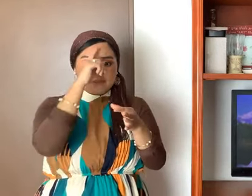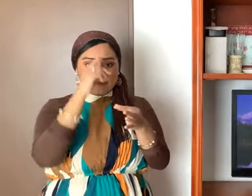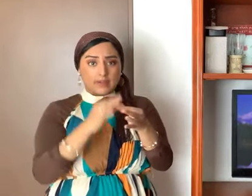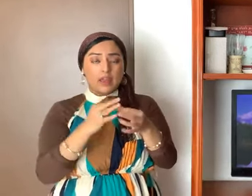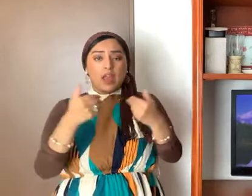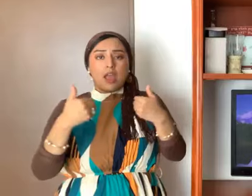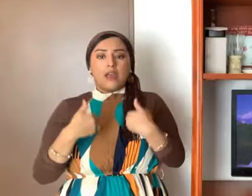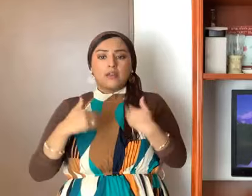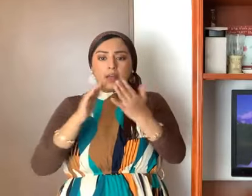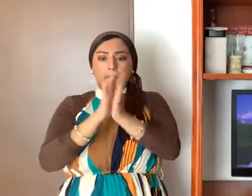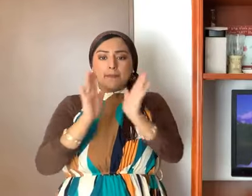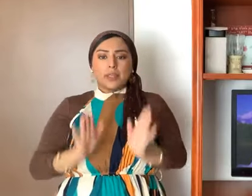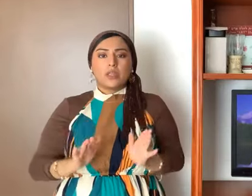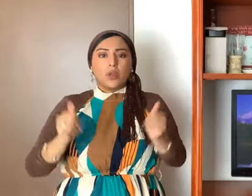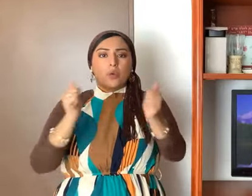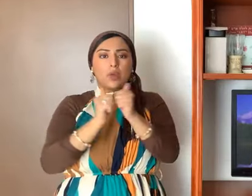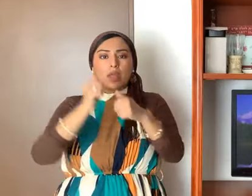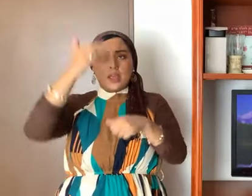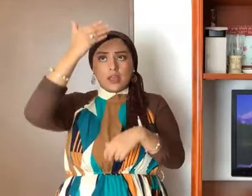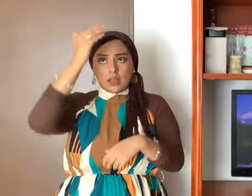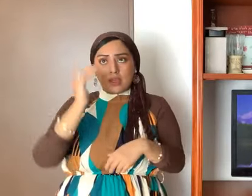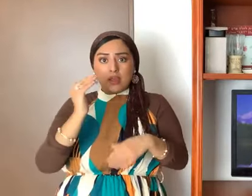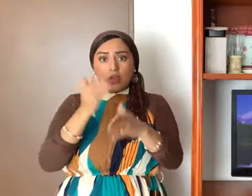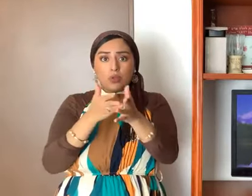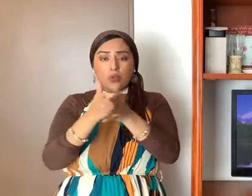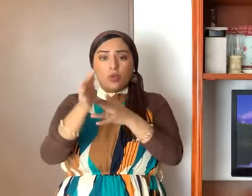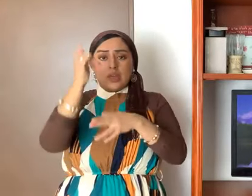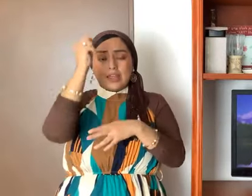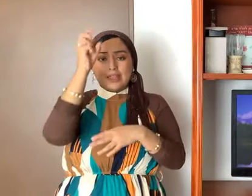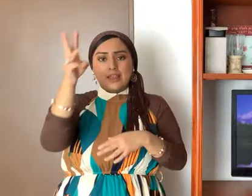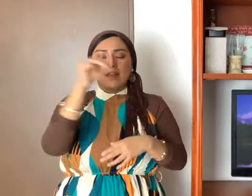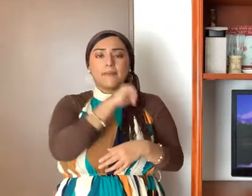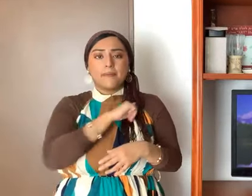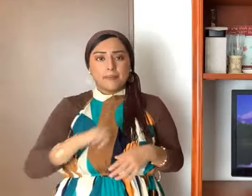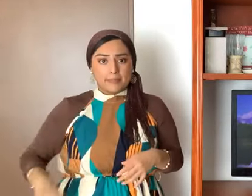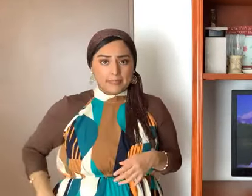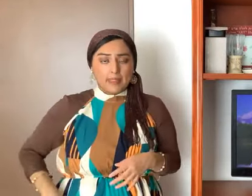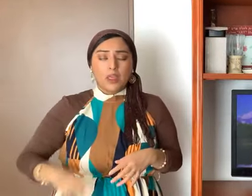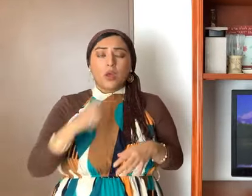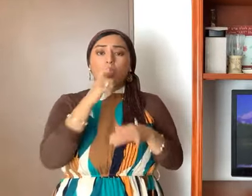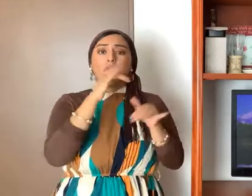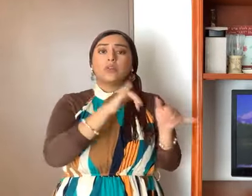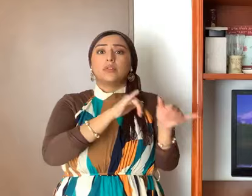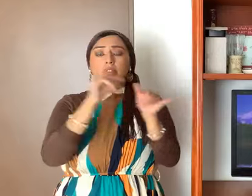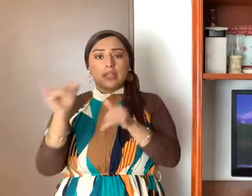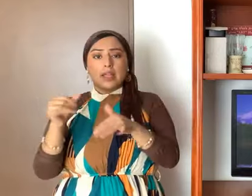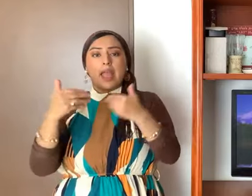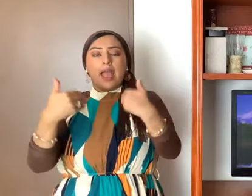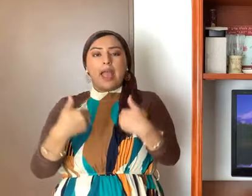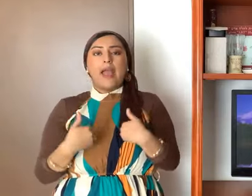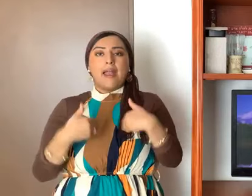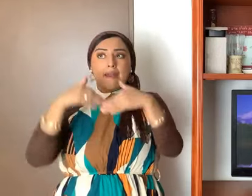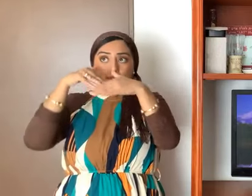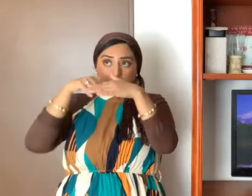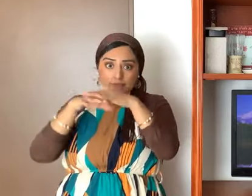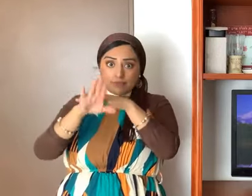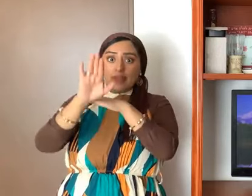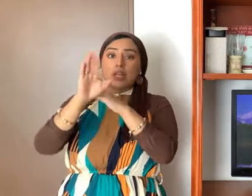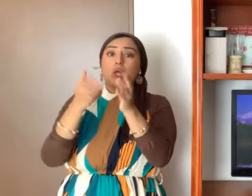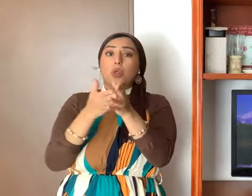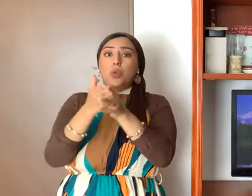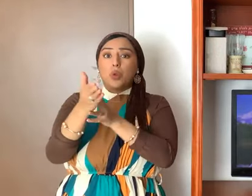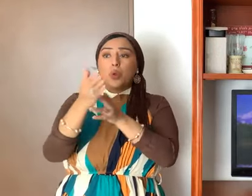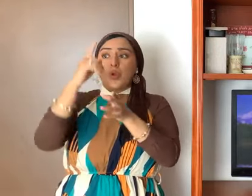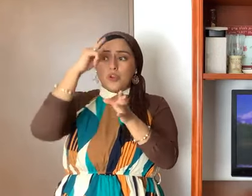tenemos shalom para con Elohim por medio de nuestro Adón Yahshua HaMashiach, por quien también tenemos entrada por la